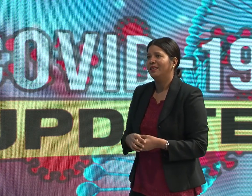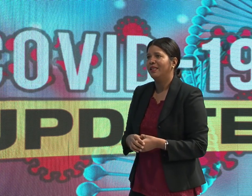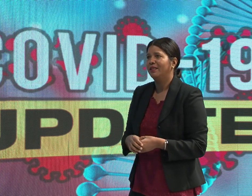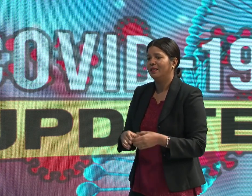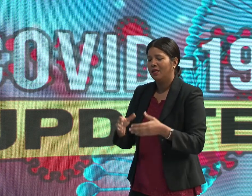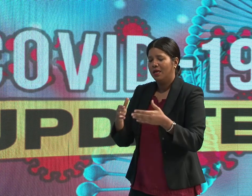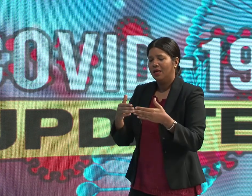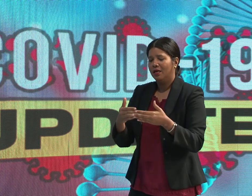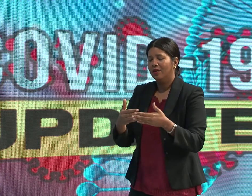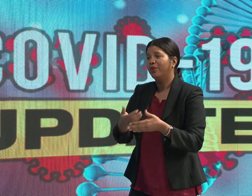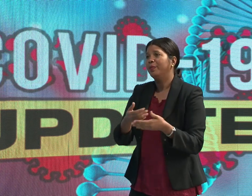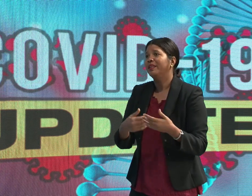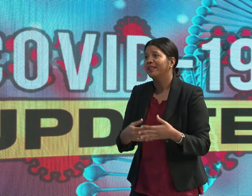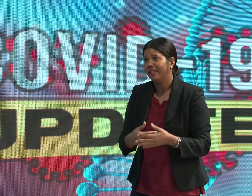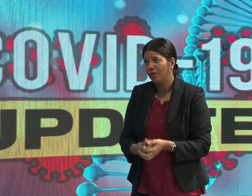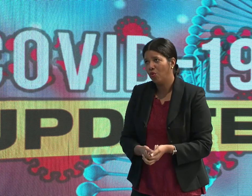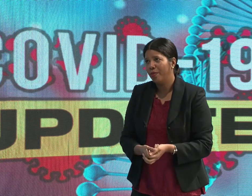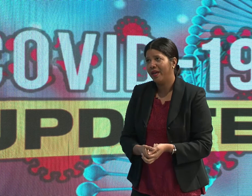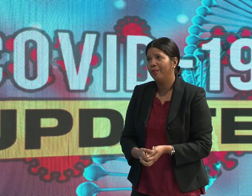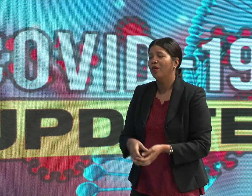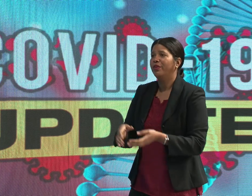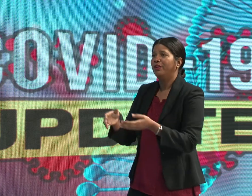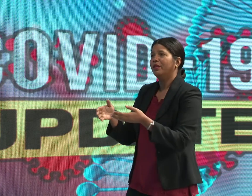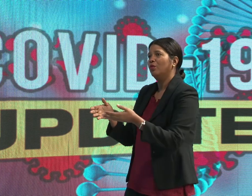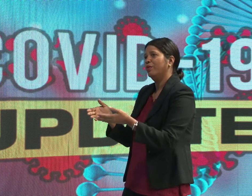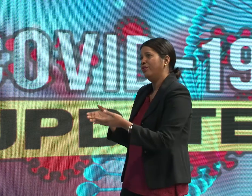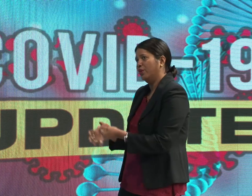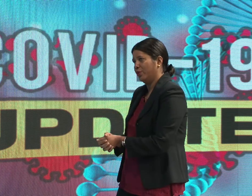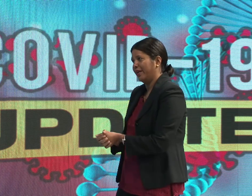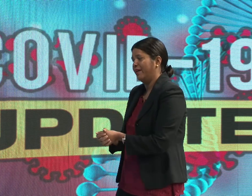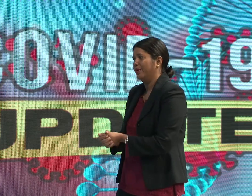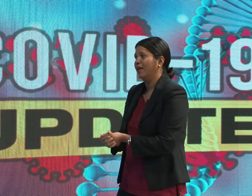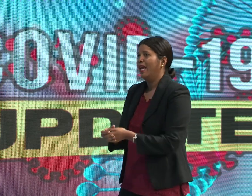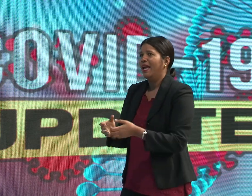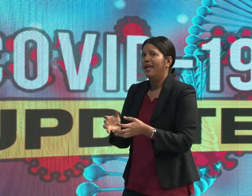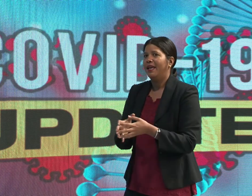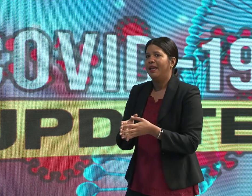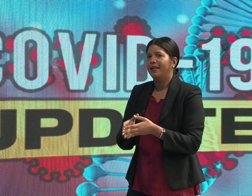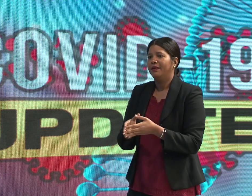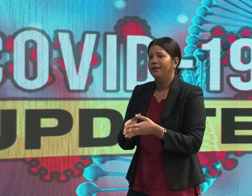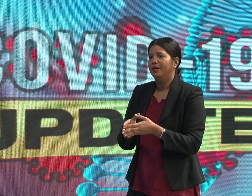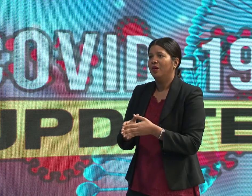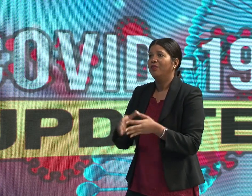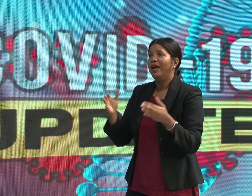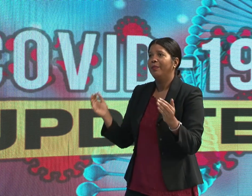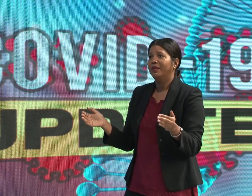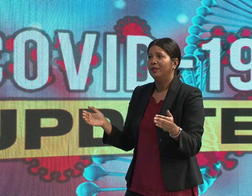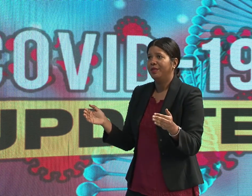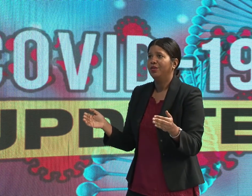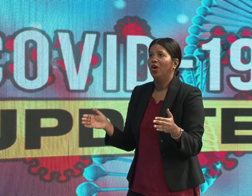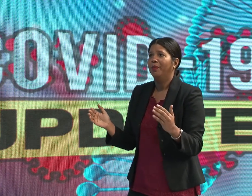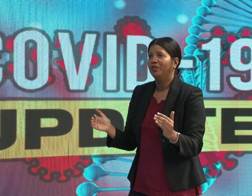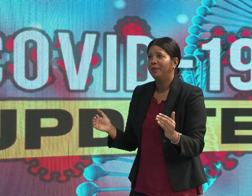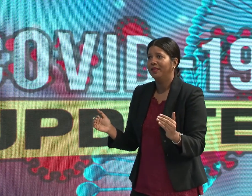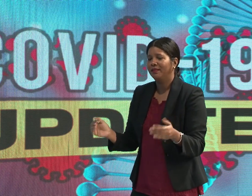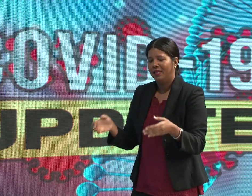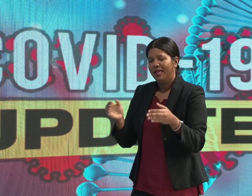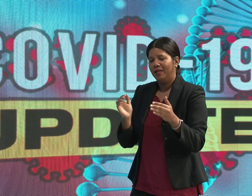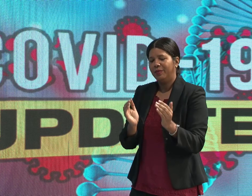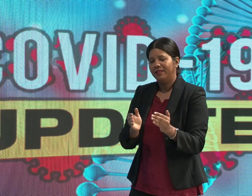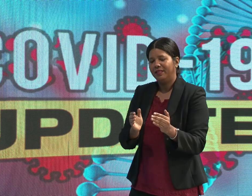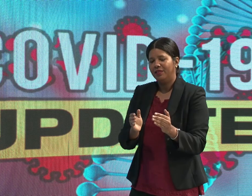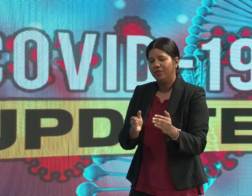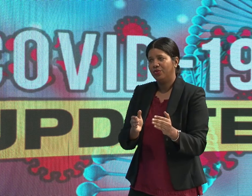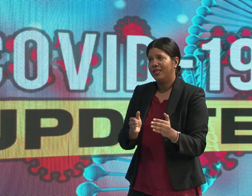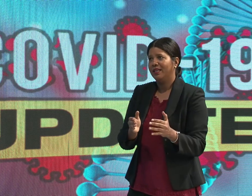COVID-19 maatregelen een verminderd inkomen hebben of hun inkomen verloren hebben. Mm-hmm. En we hebben het een beetje opgesplit.